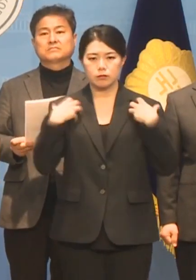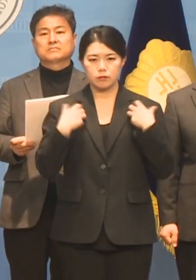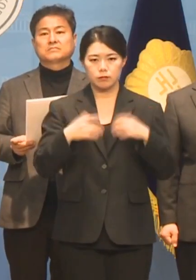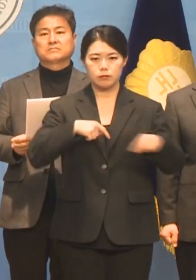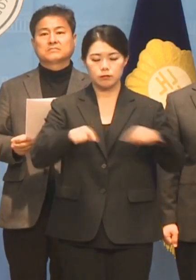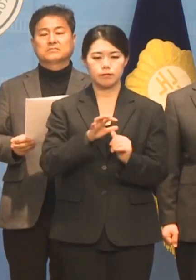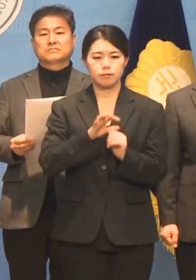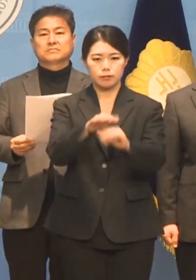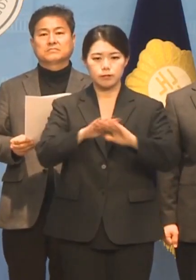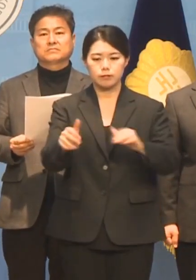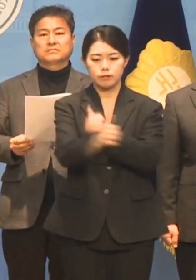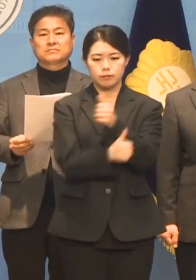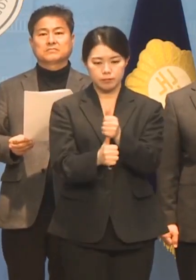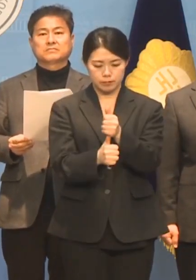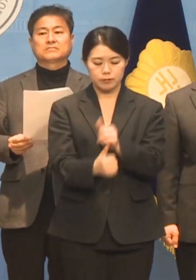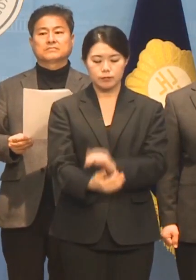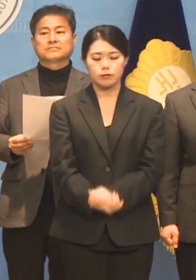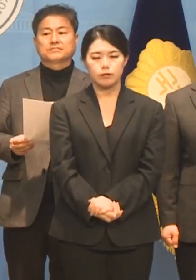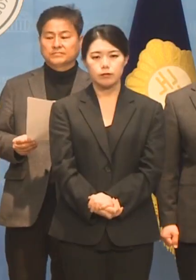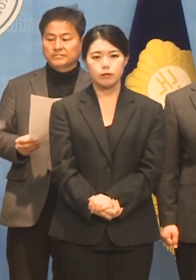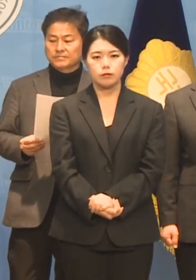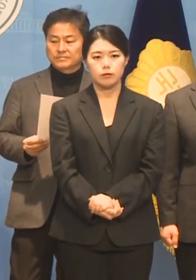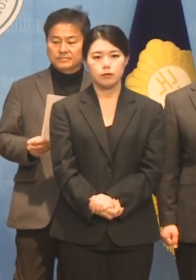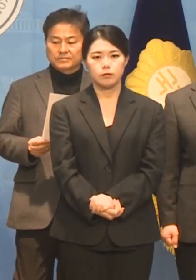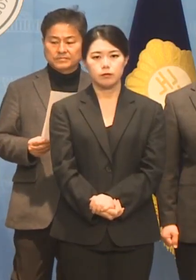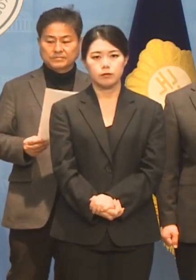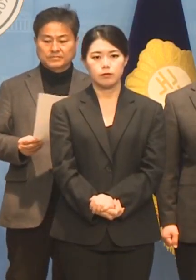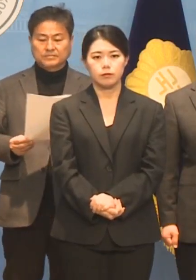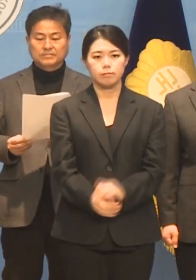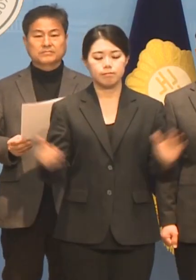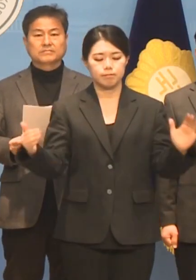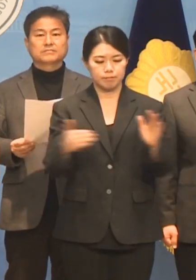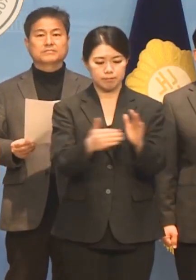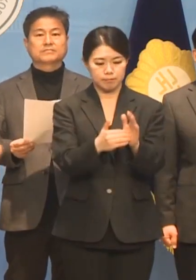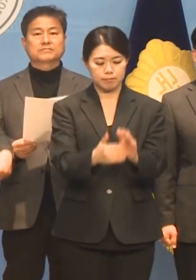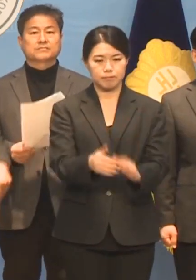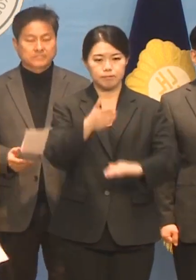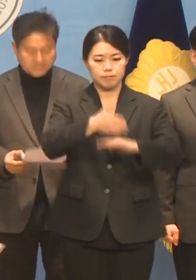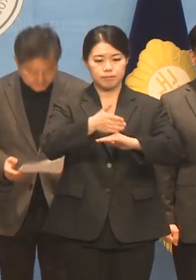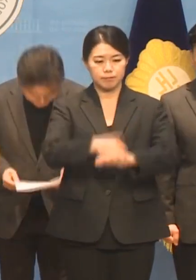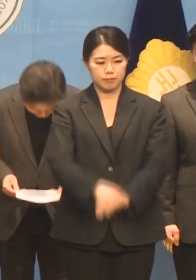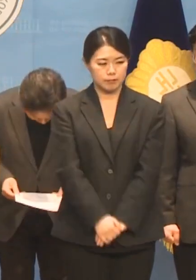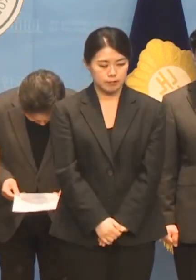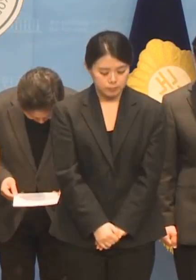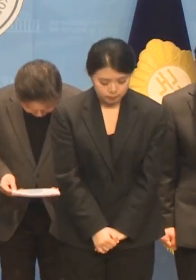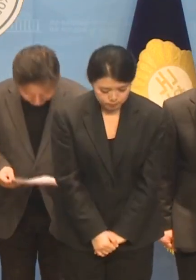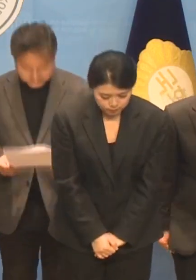정치탄압 대책위원회 위원 일동. 네, 이상입니다. 고맙습니다.